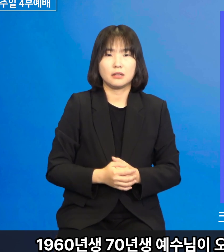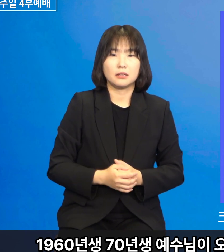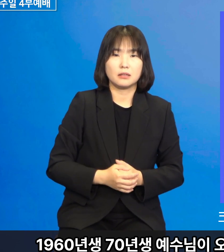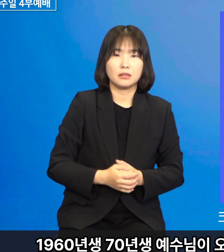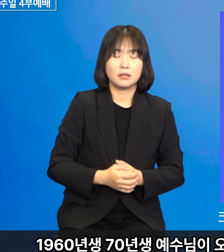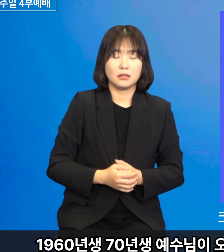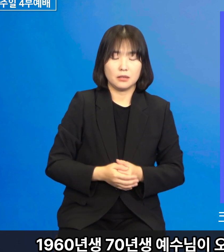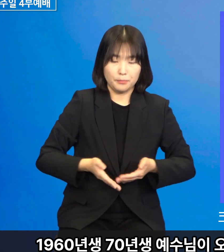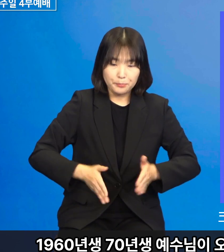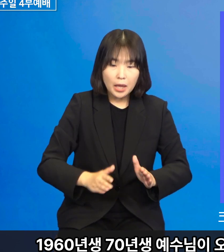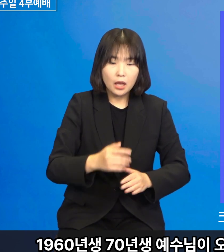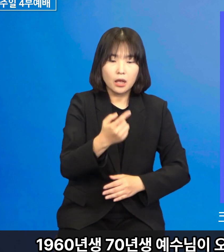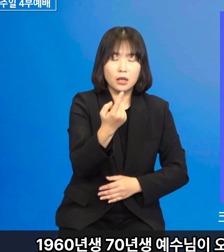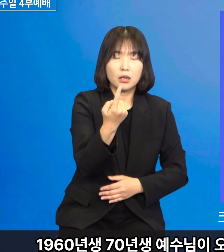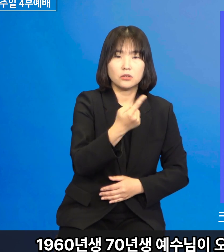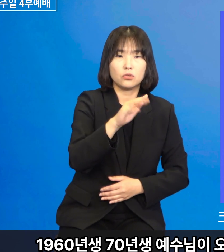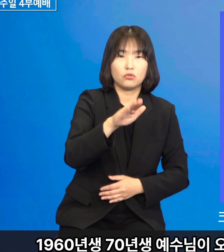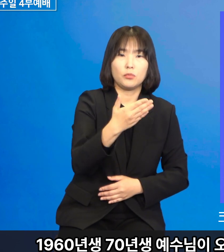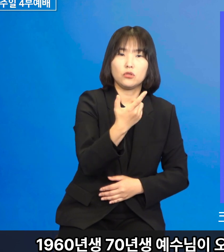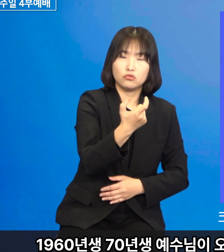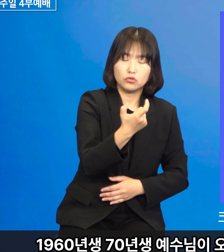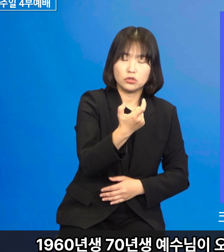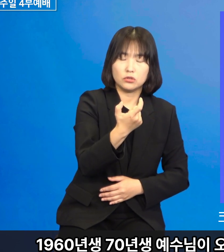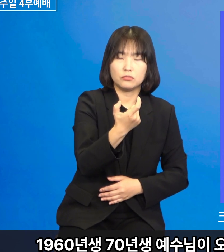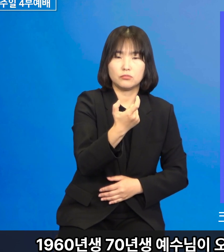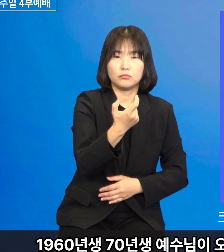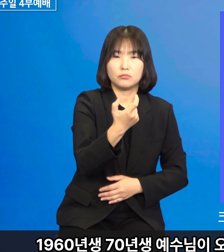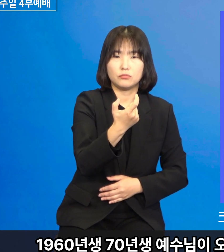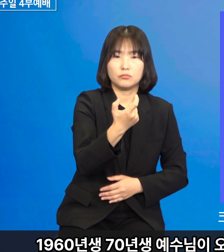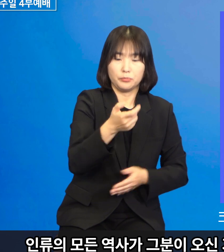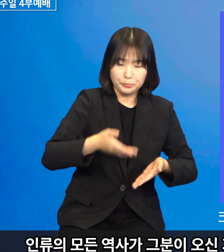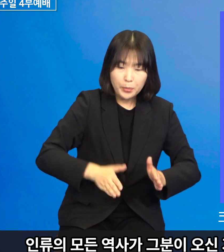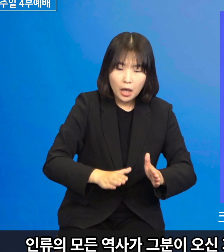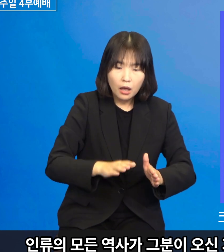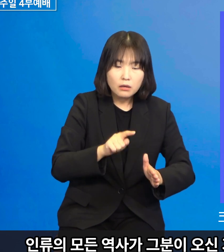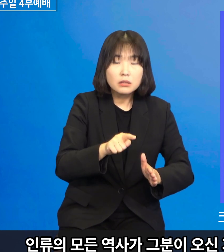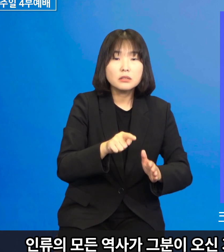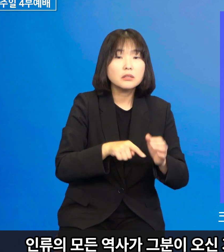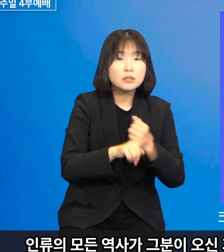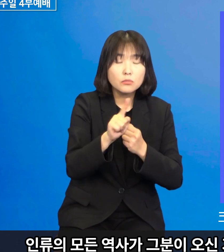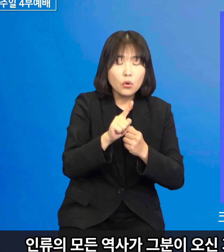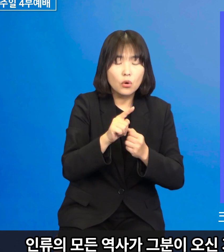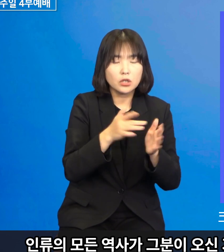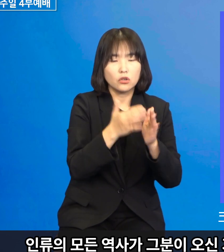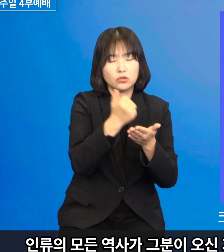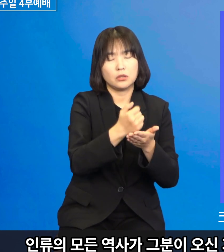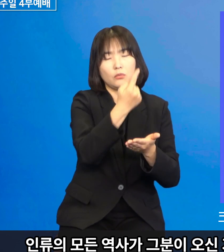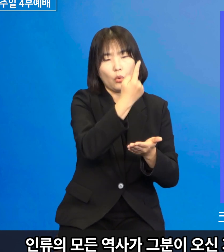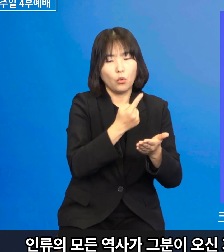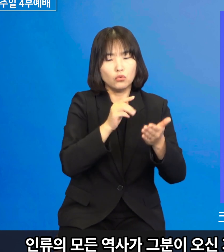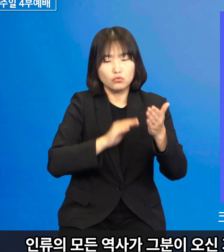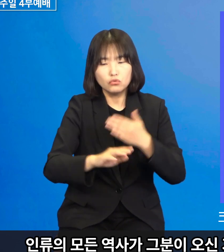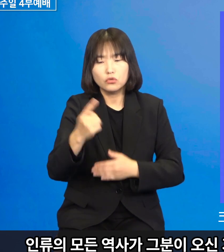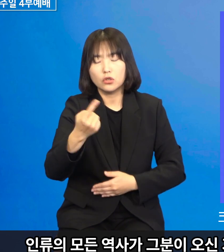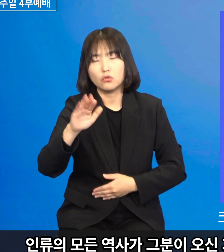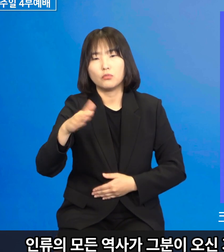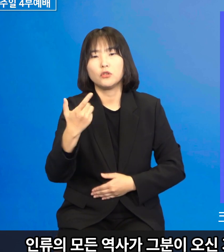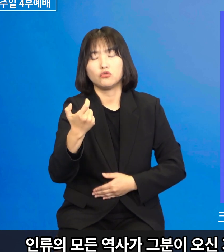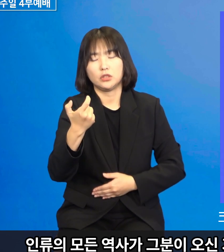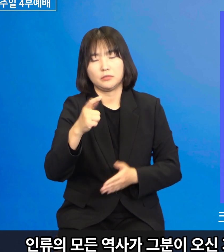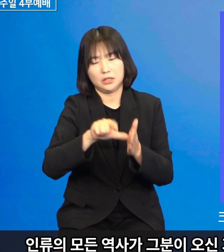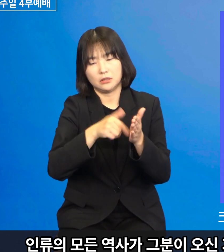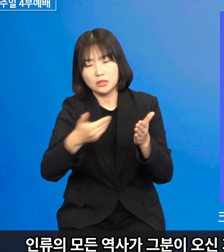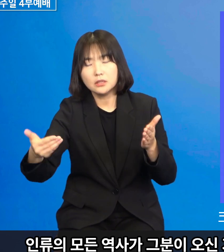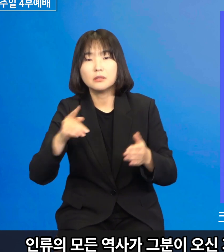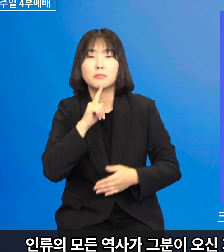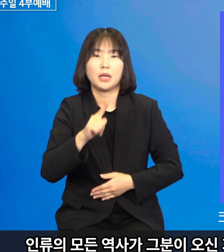1960년생, 70년생 예수님이 오신 이후에 1960년이 지난 겁니다. 인류의 모든 역사가 그분이 오신 기점으로